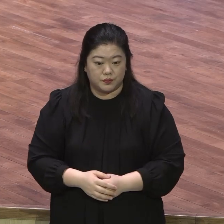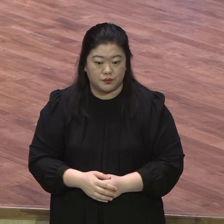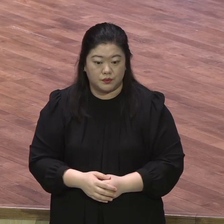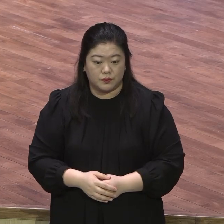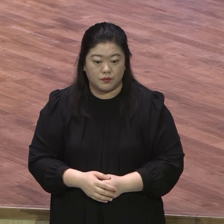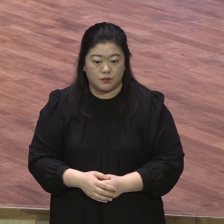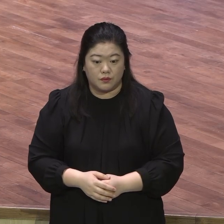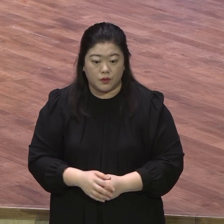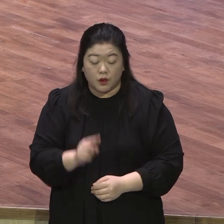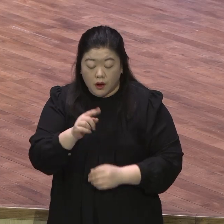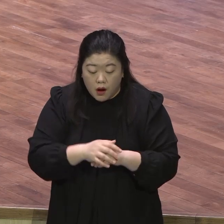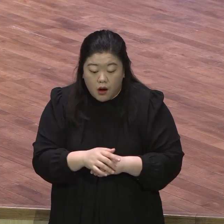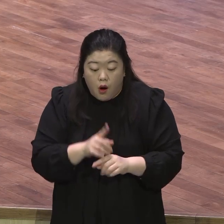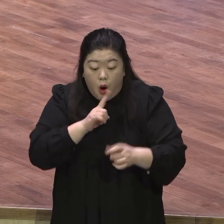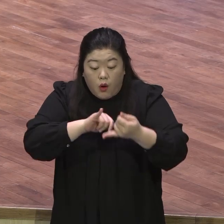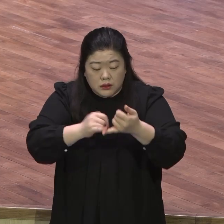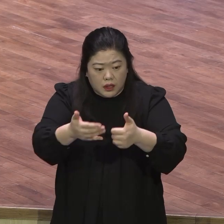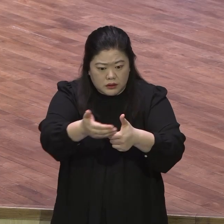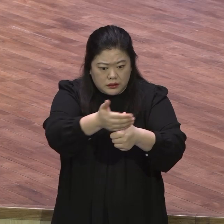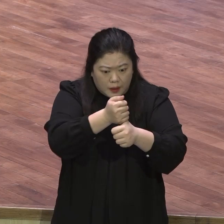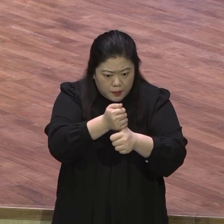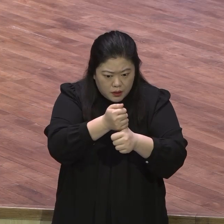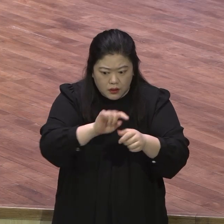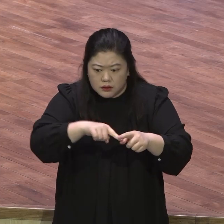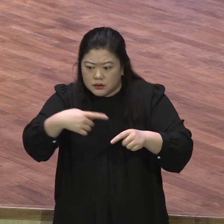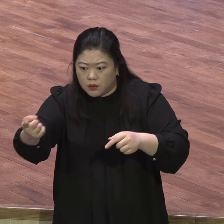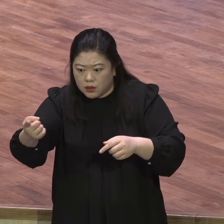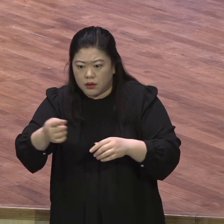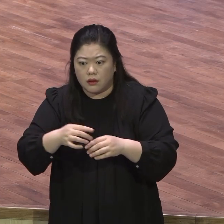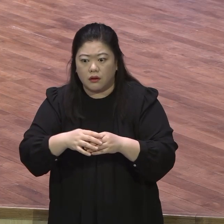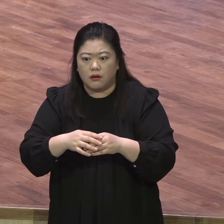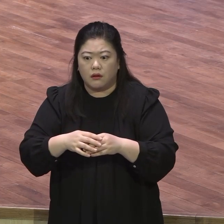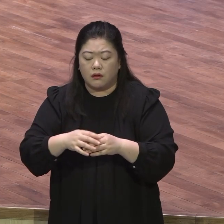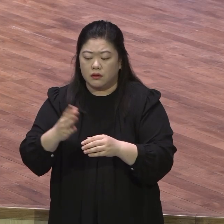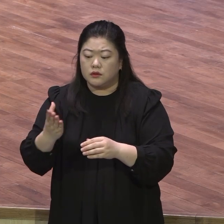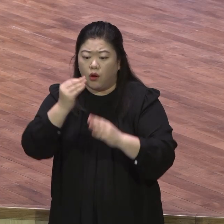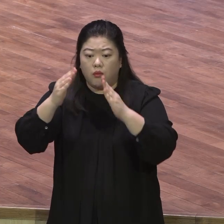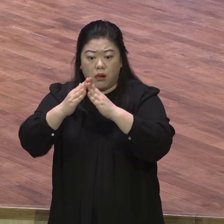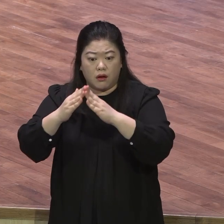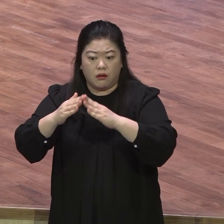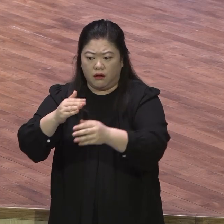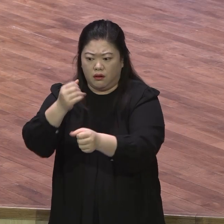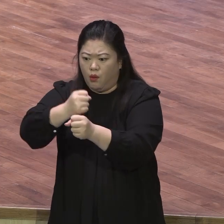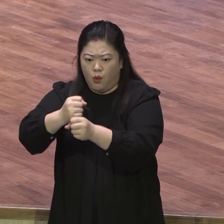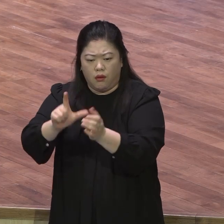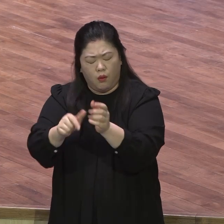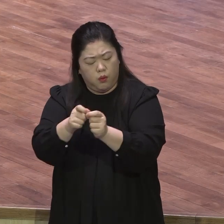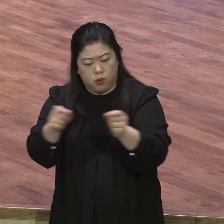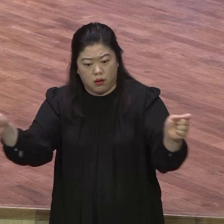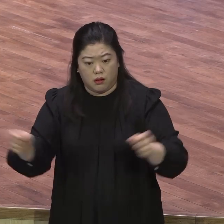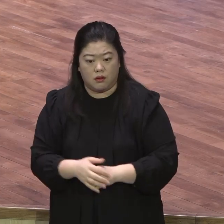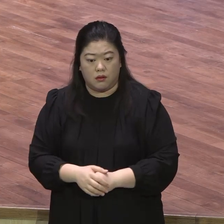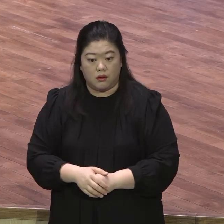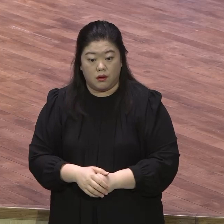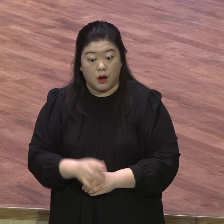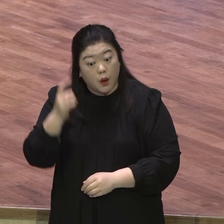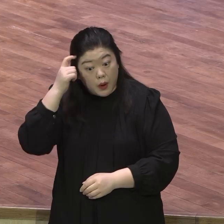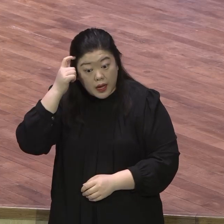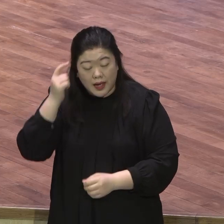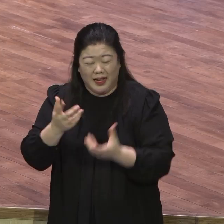책을 가진 것보다 훨씬 더 많아요. 그 이유가 있어요. 만일 하나님께서 율법만 주시고 성막을